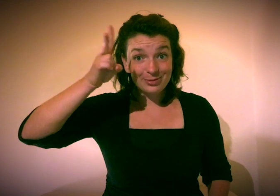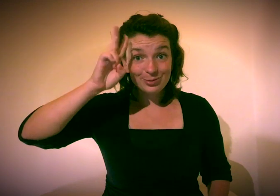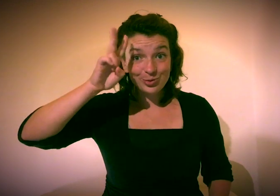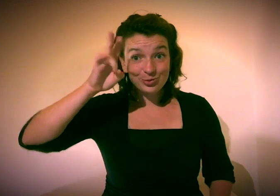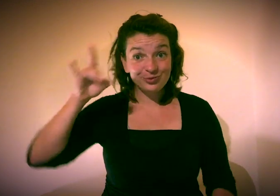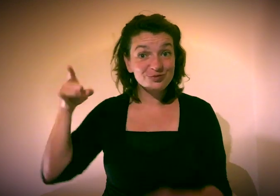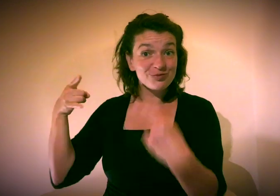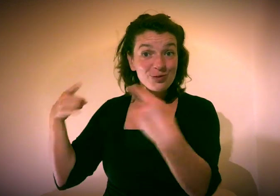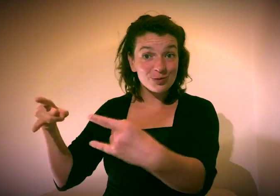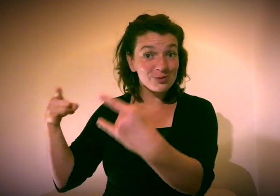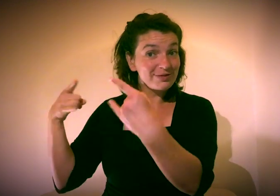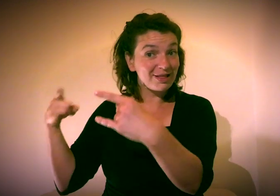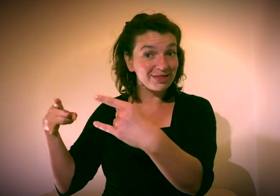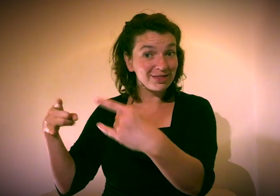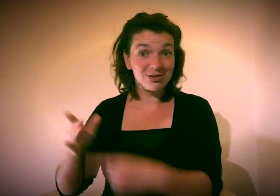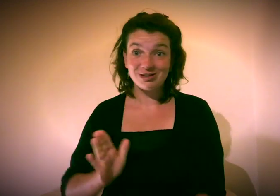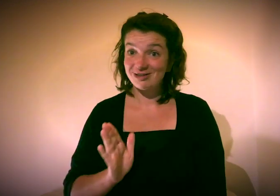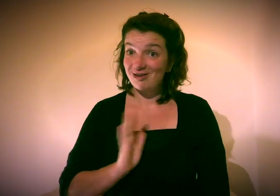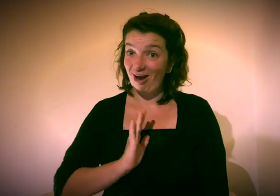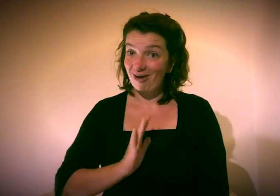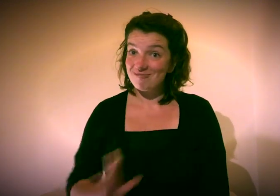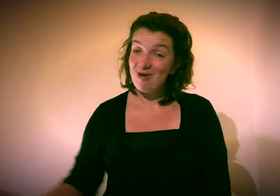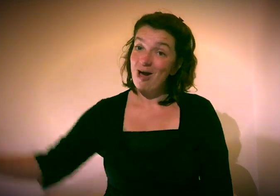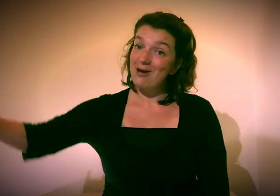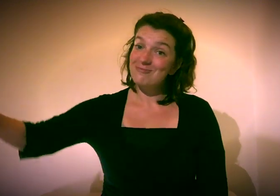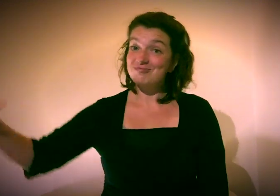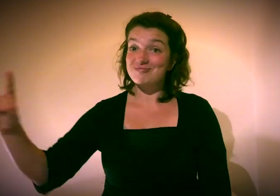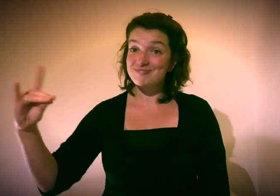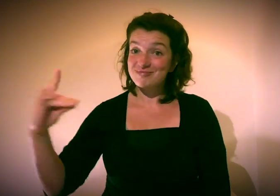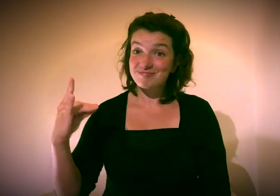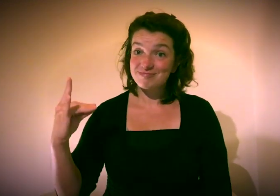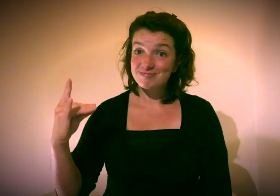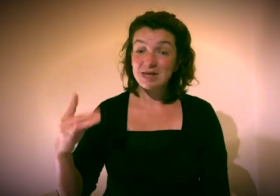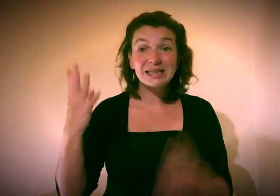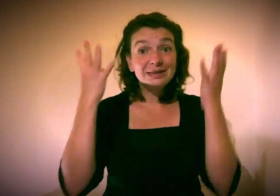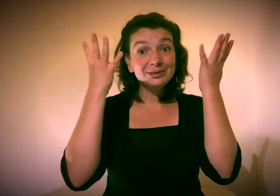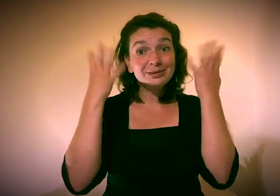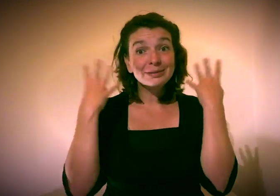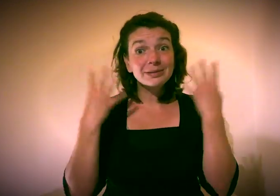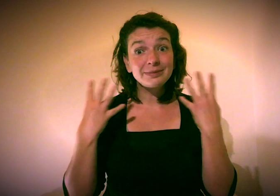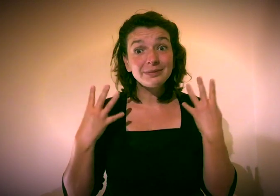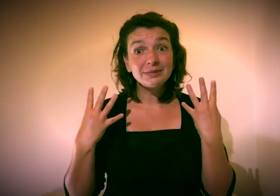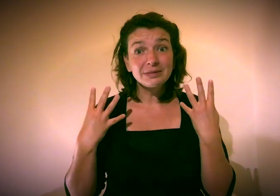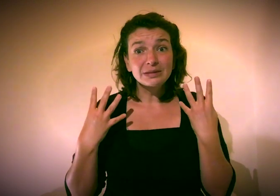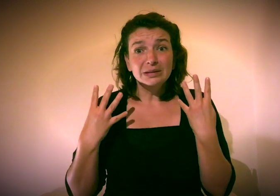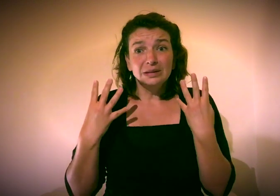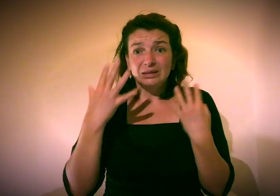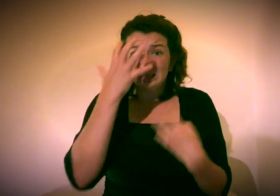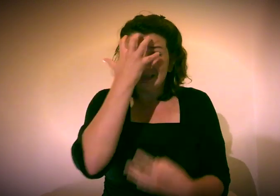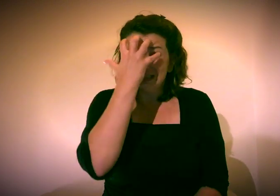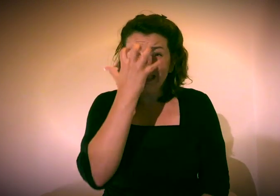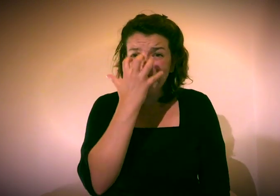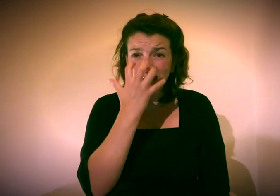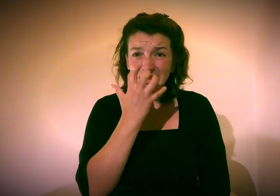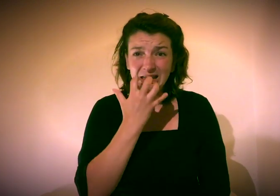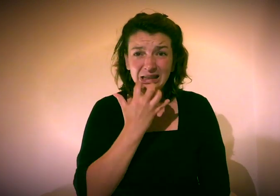Quand Chien bleu vint à la fenêtre selon son habitude, Charlotte était si triste qu'elle pouvait à peine